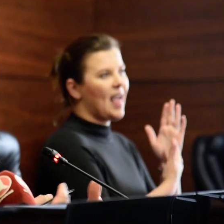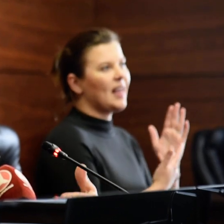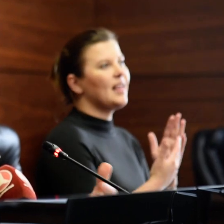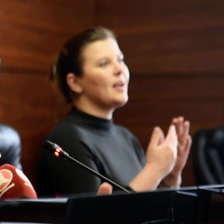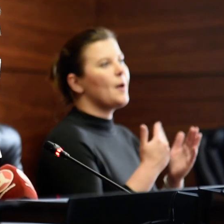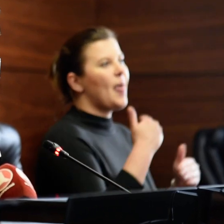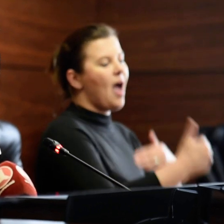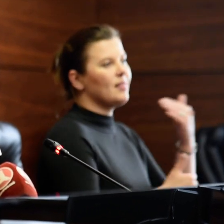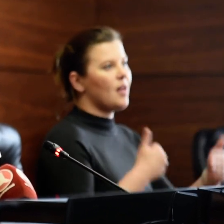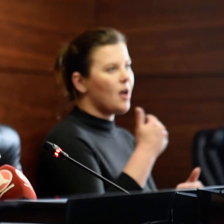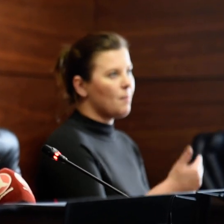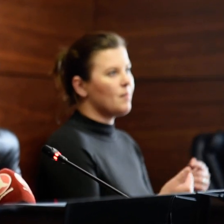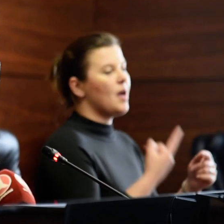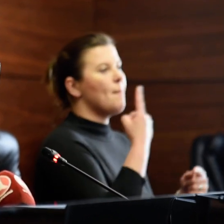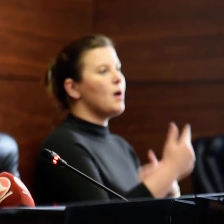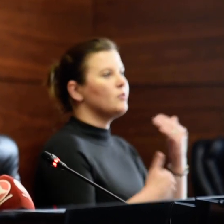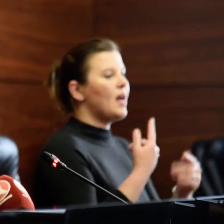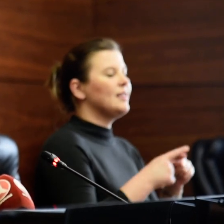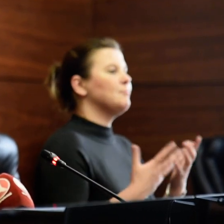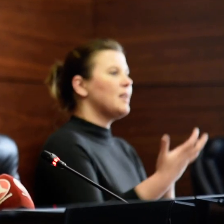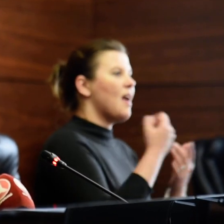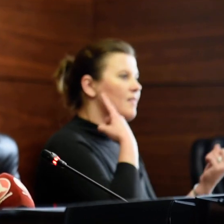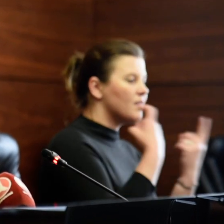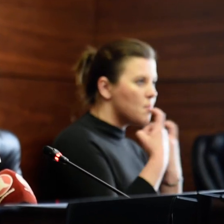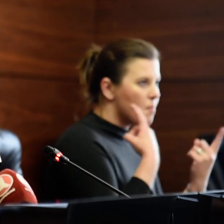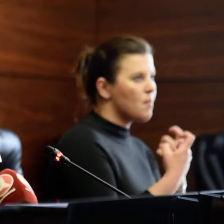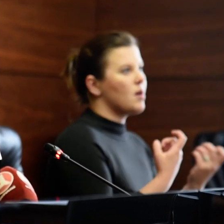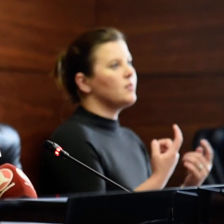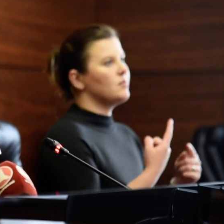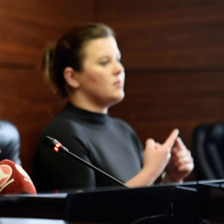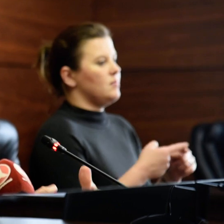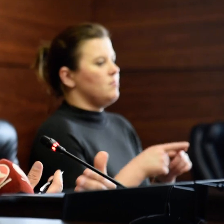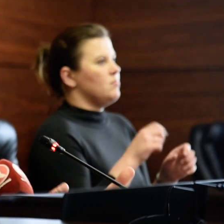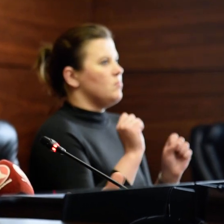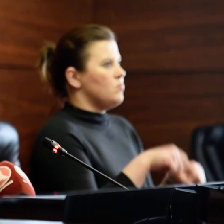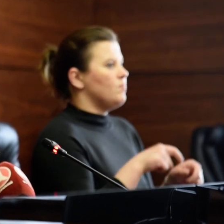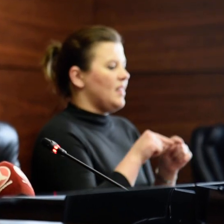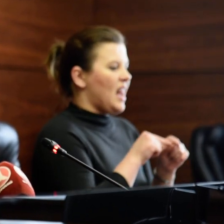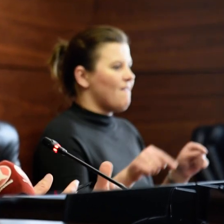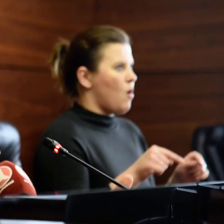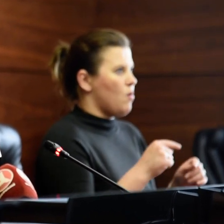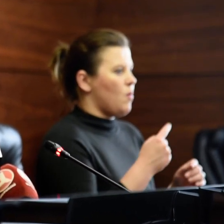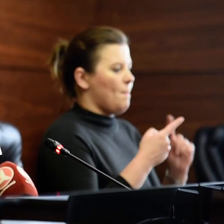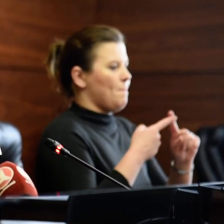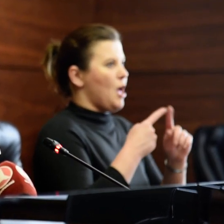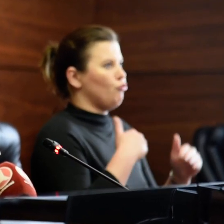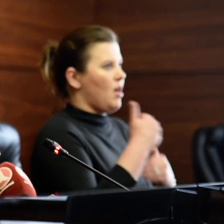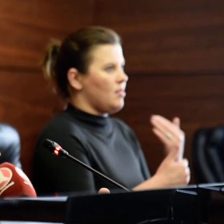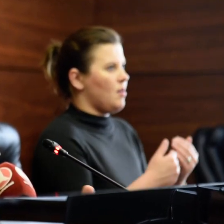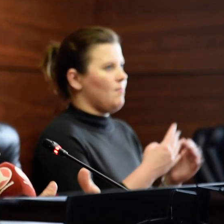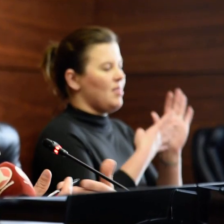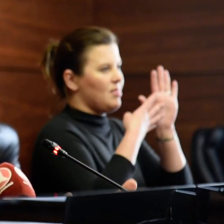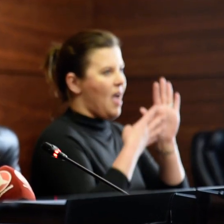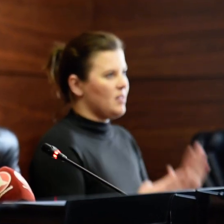– це супертехнічна робота, збирання інформації. Це збирання інформації воно тривало майже рік, 9 місяців. Після цього